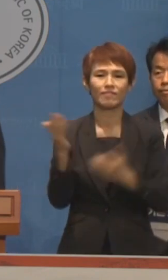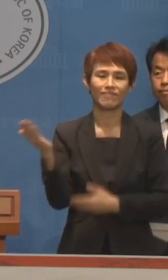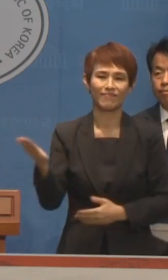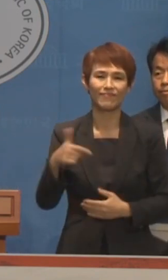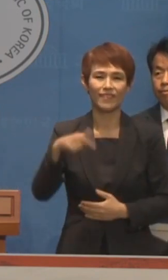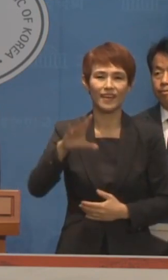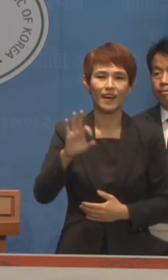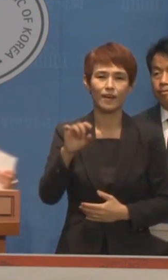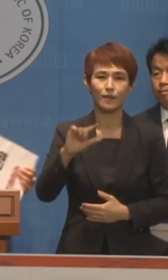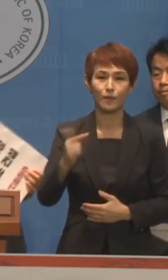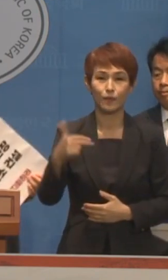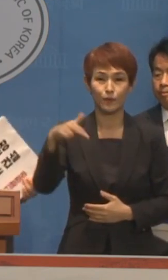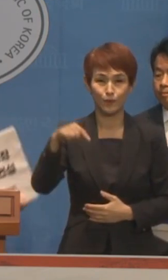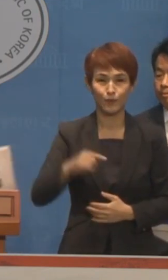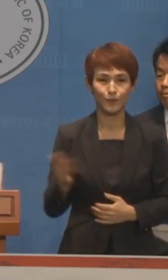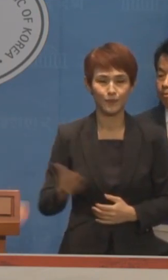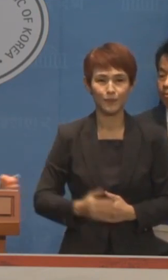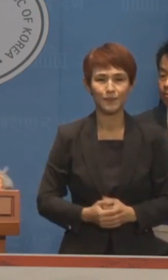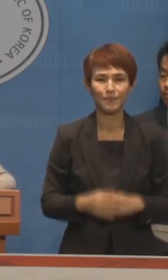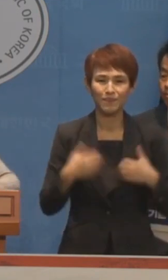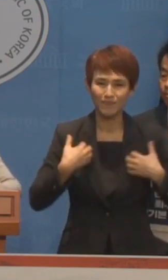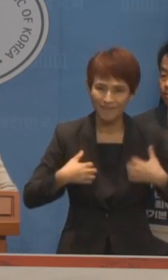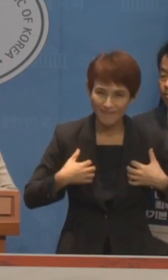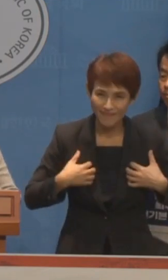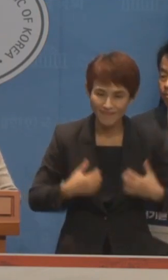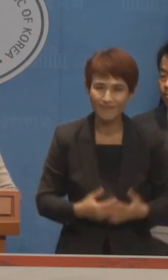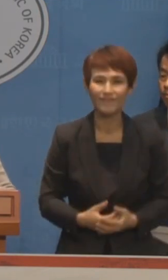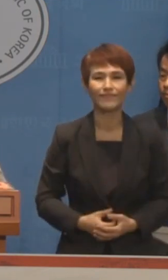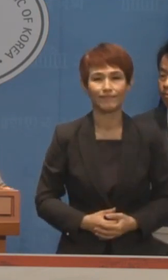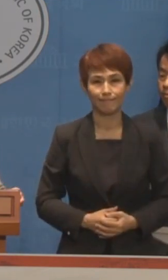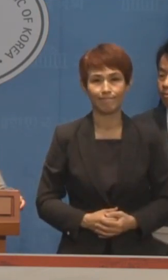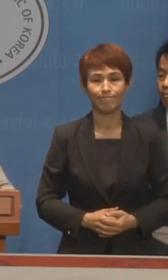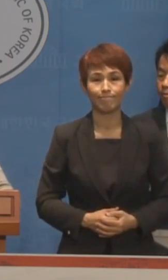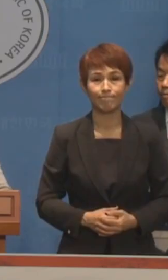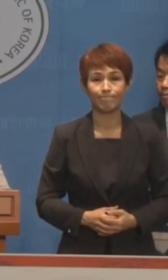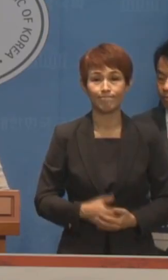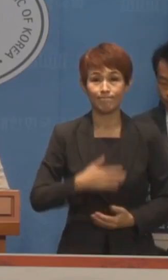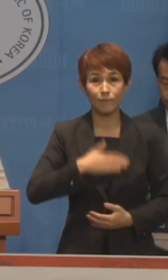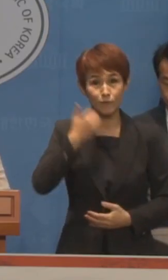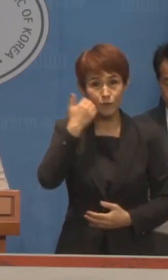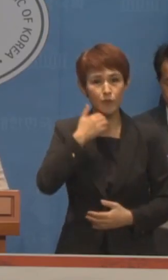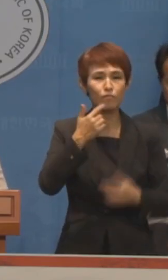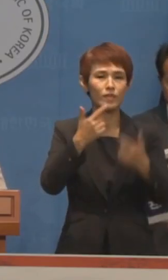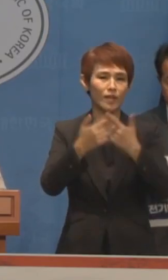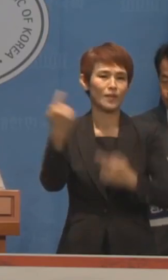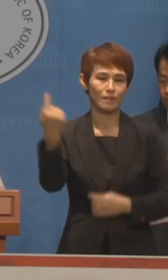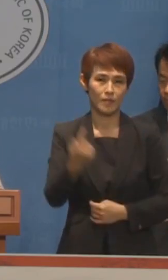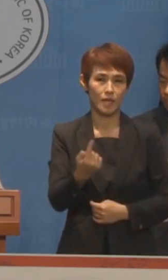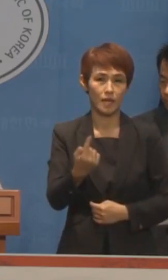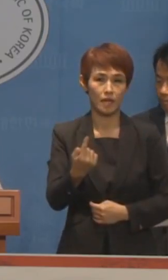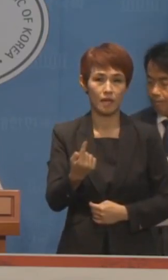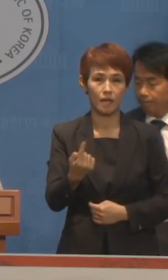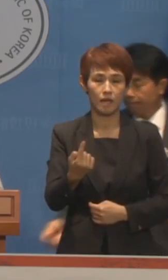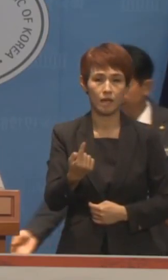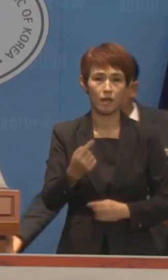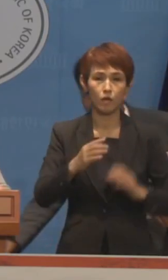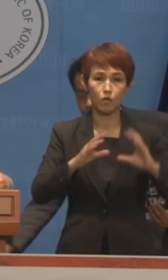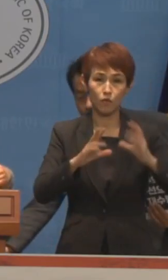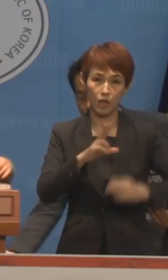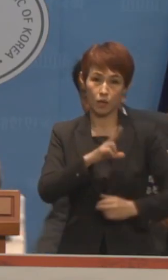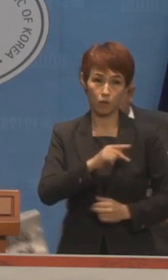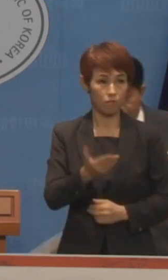하겠습니다. 네, 반갑습니다. 저는 부산에서 왔습니다. 이곳에 계신